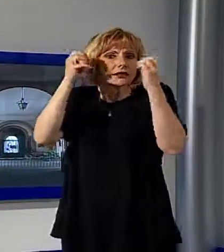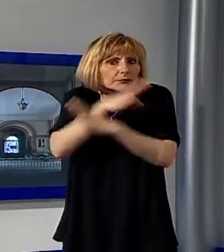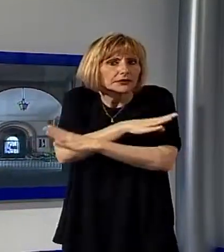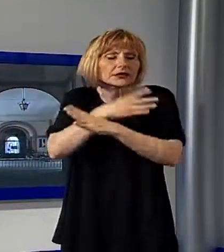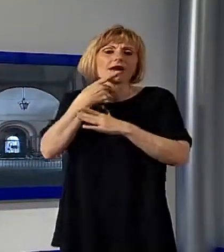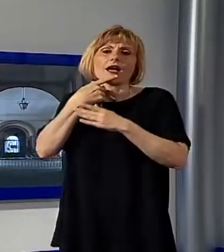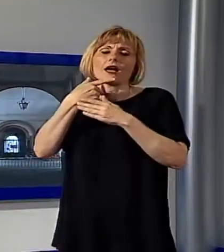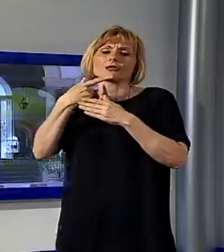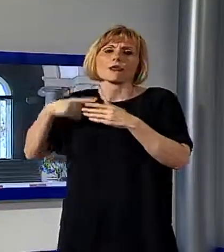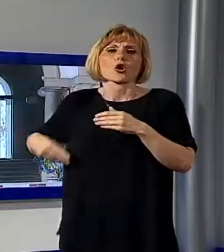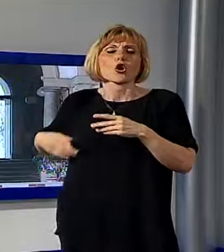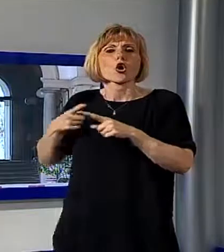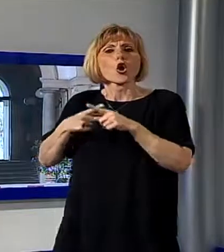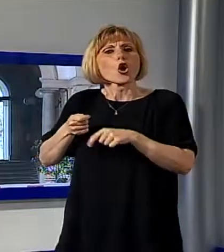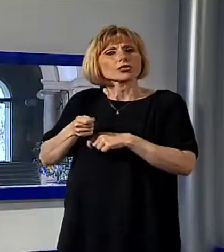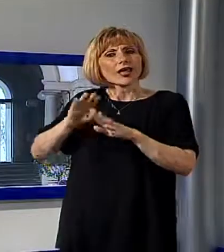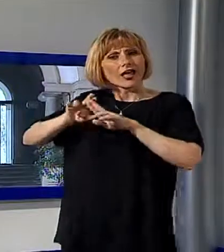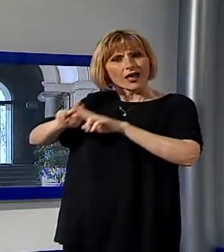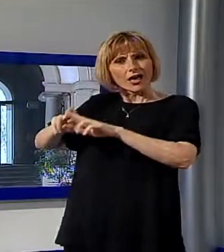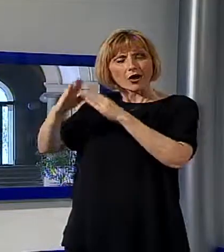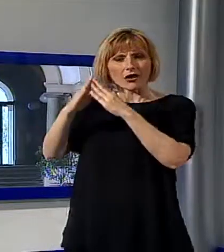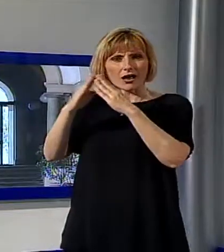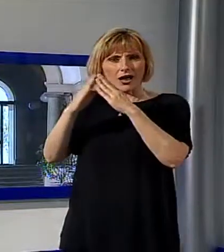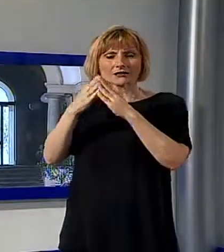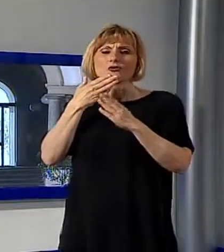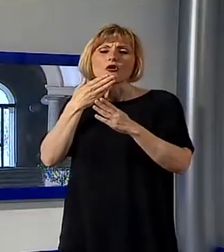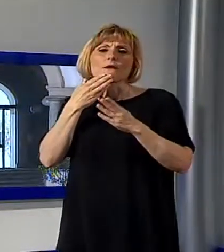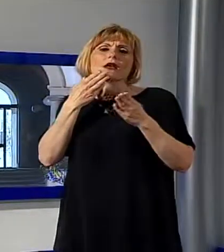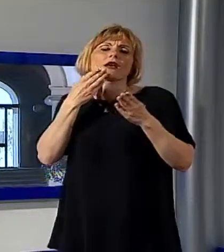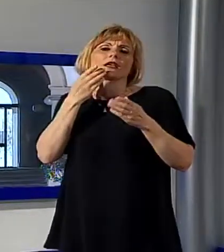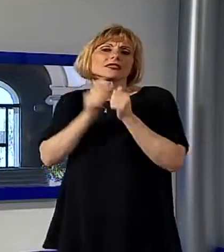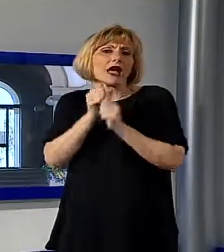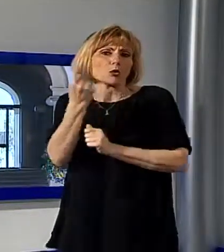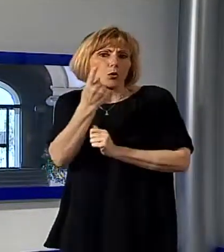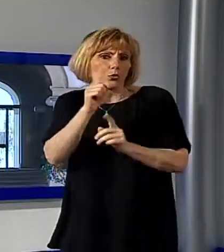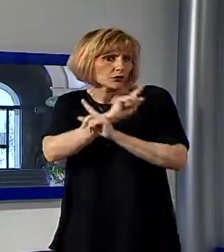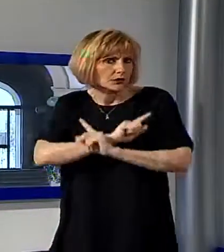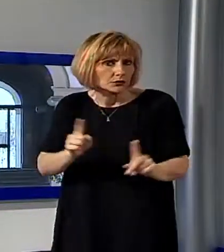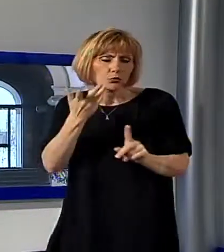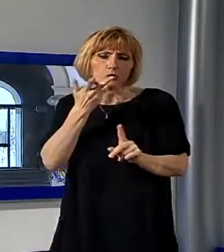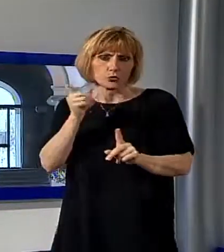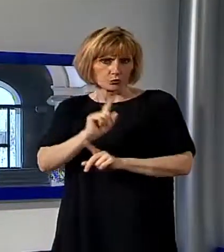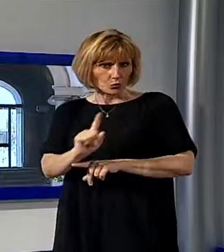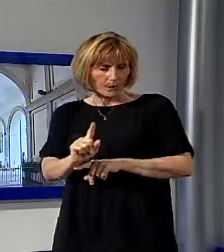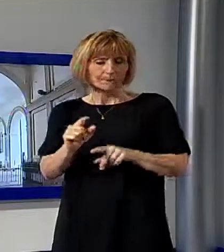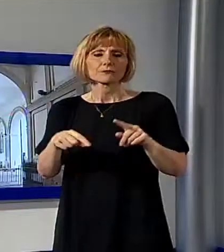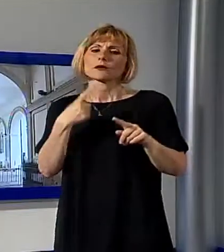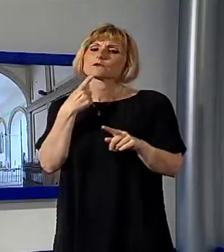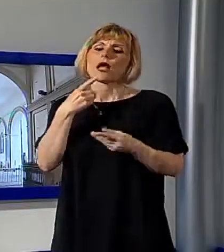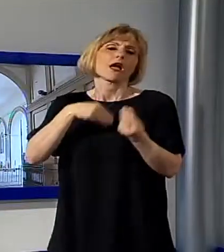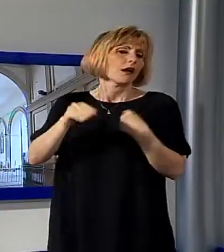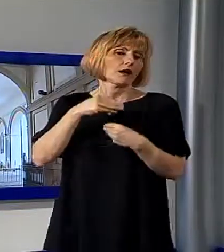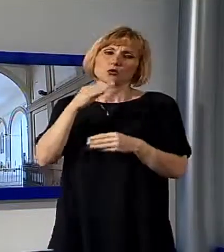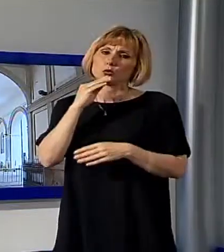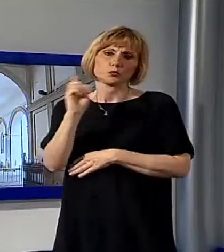di lasciare a casa il coltello e di non avere intenzione di nuocere. Giustificazioni che non gli sono bastate per evitare la denuncia